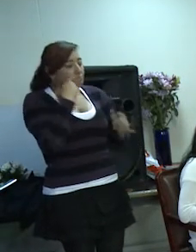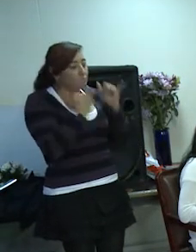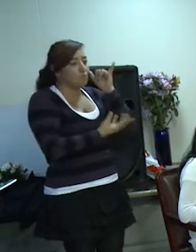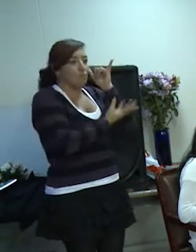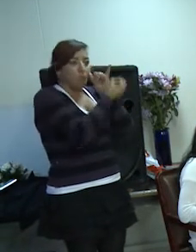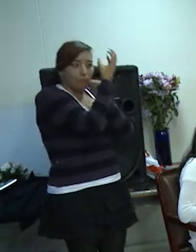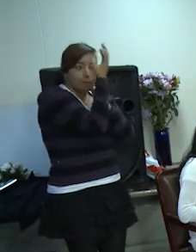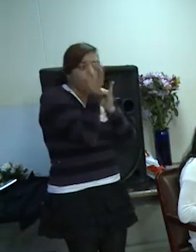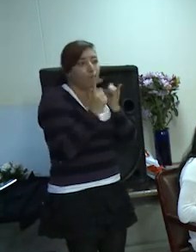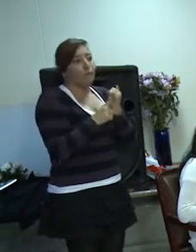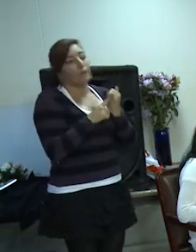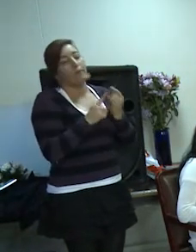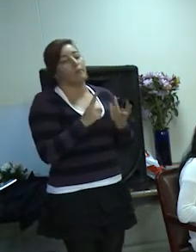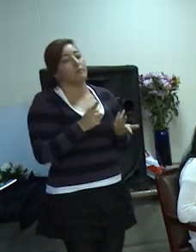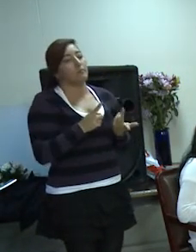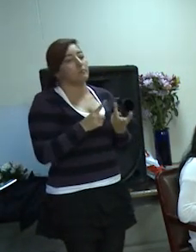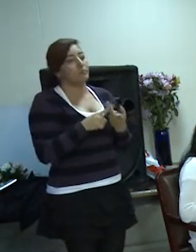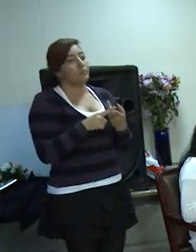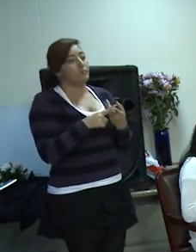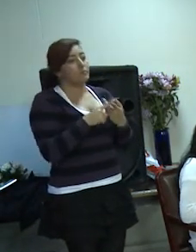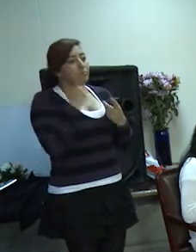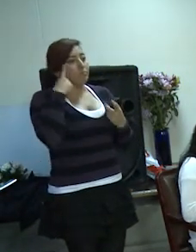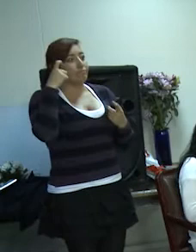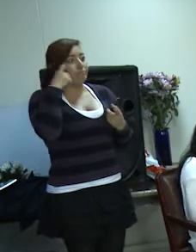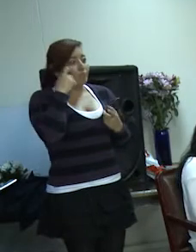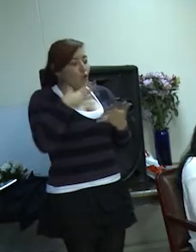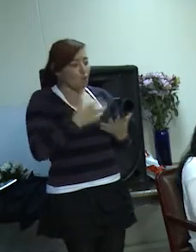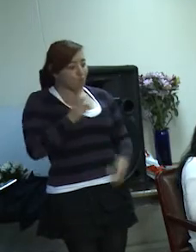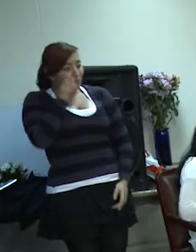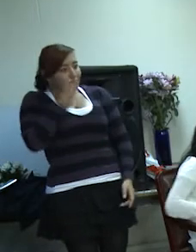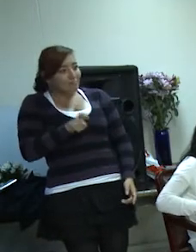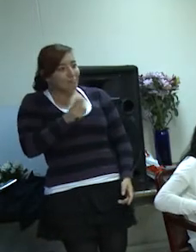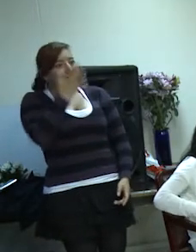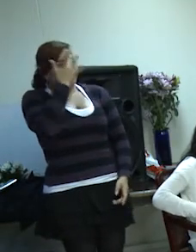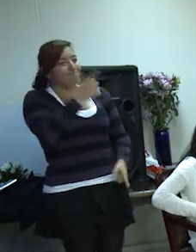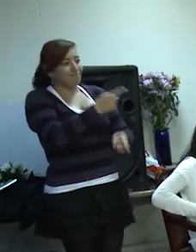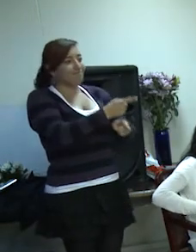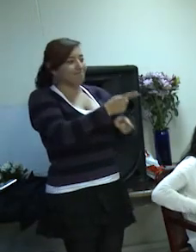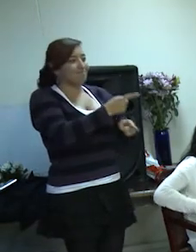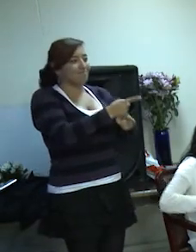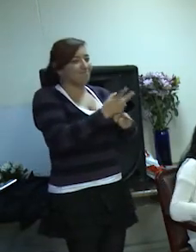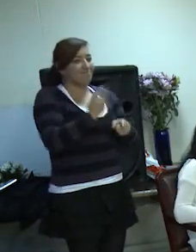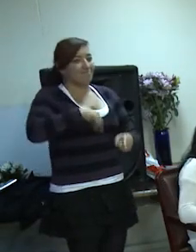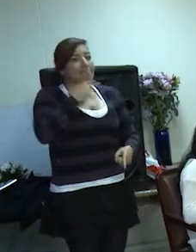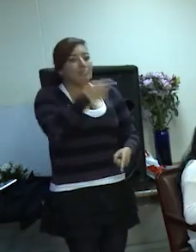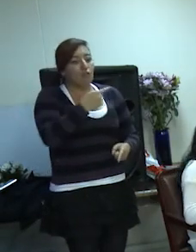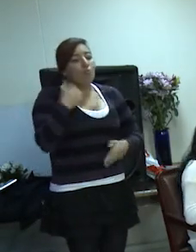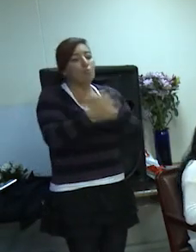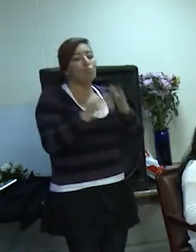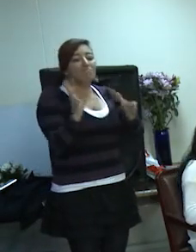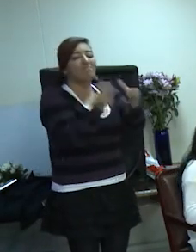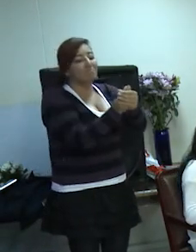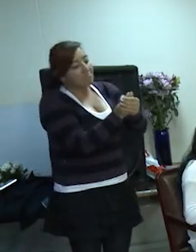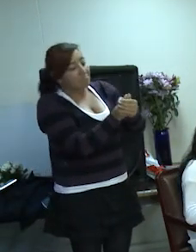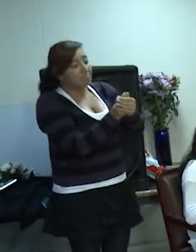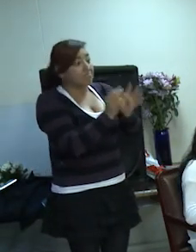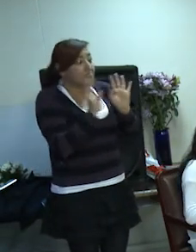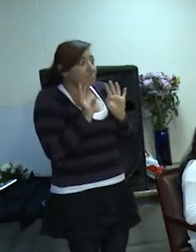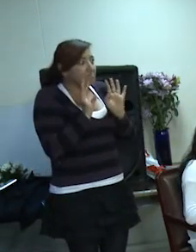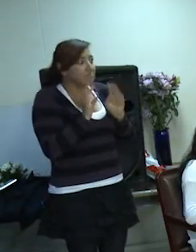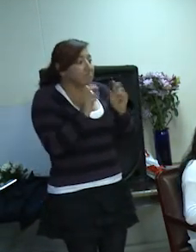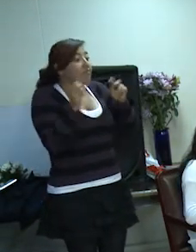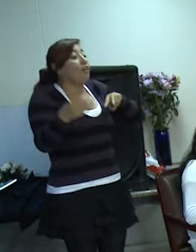pedagógico, son todo un reto como personas, porque efectivamente hablamos de procesos de inclusión, de